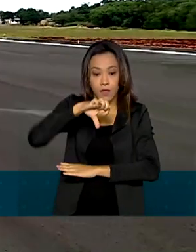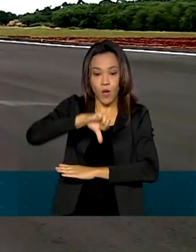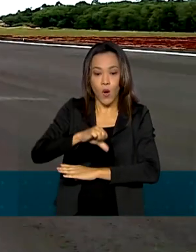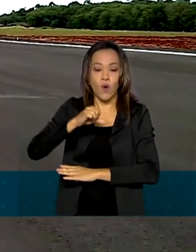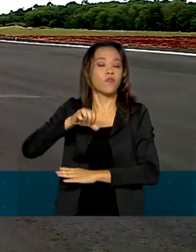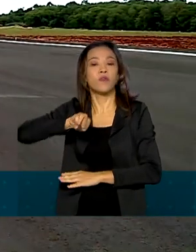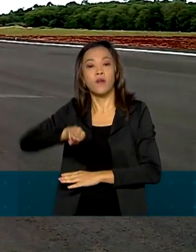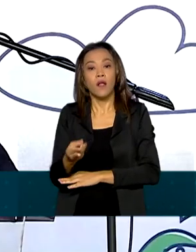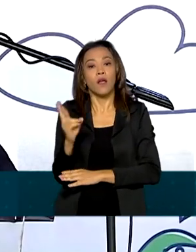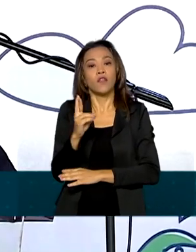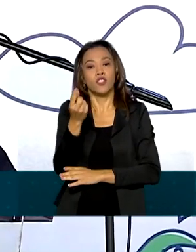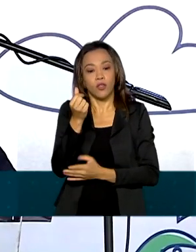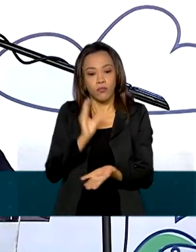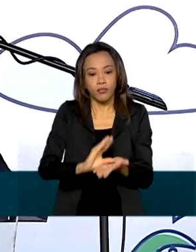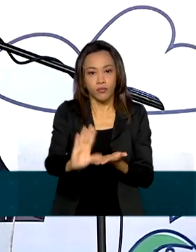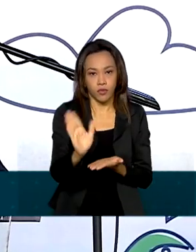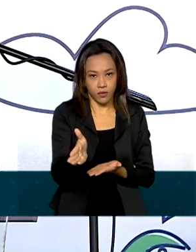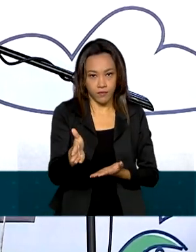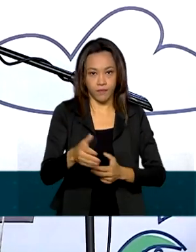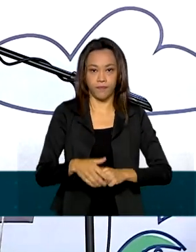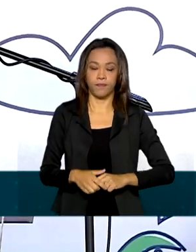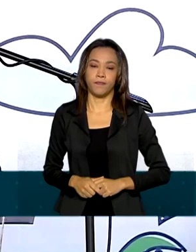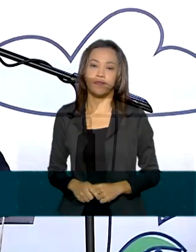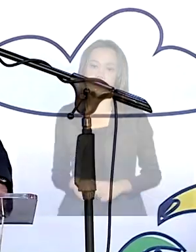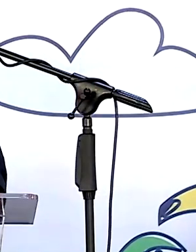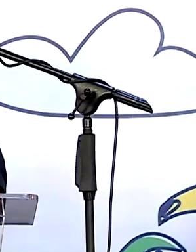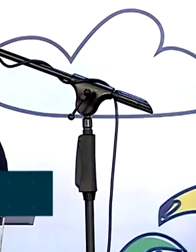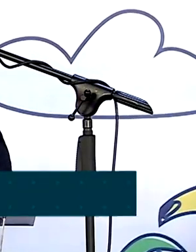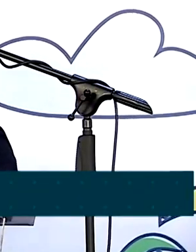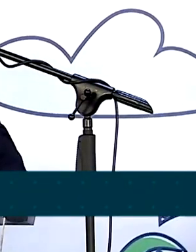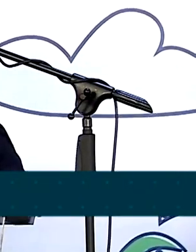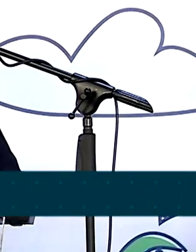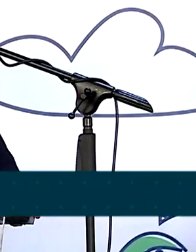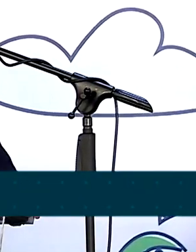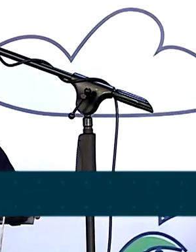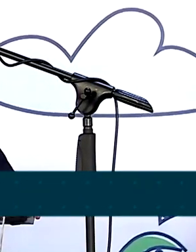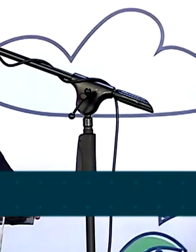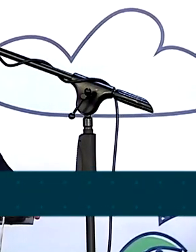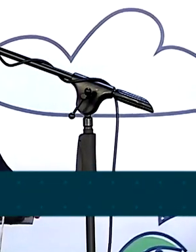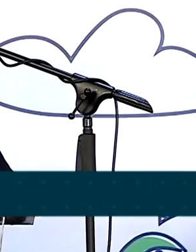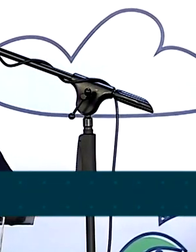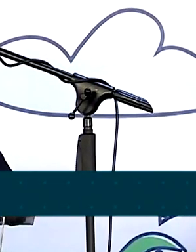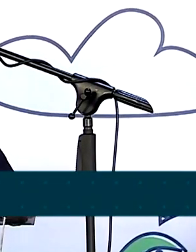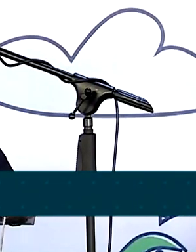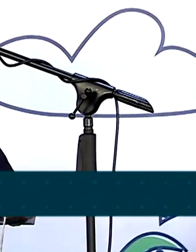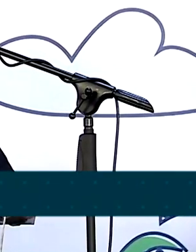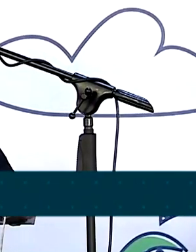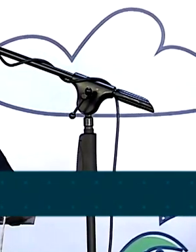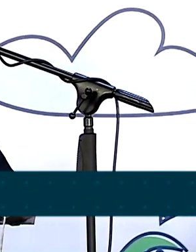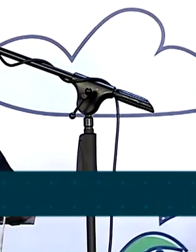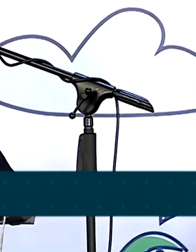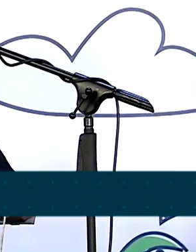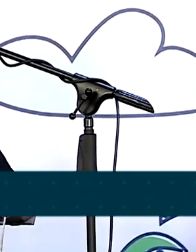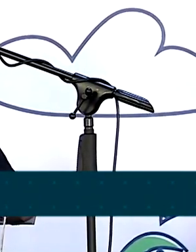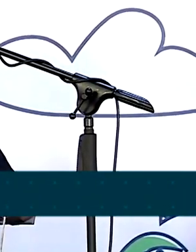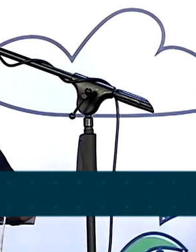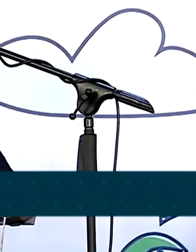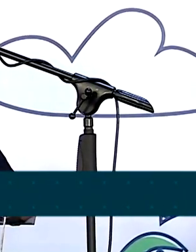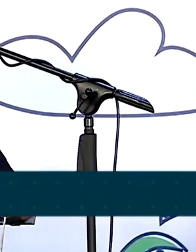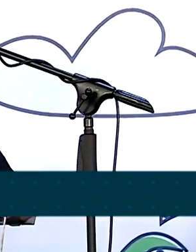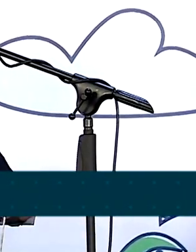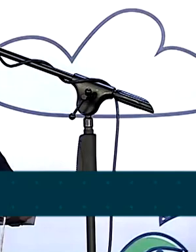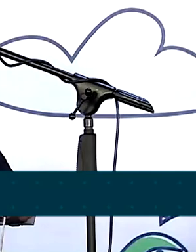investidos nas reformas. Nós hoje construímos uma pista de mais de